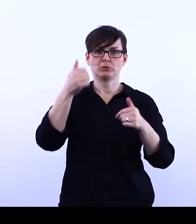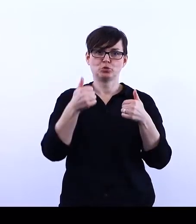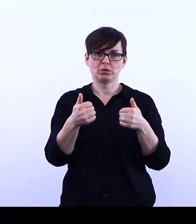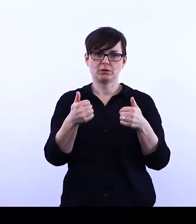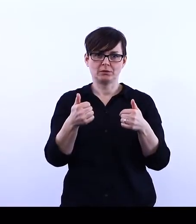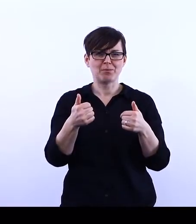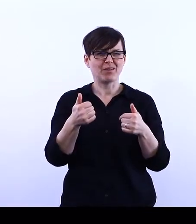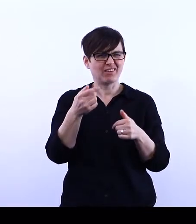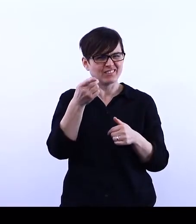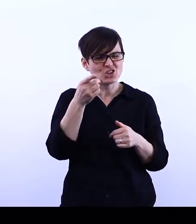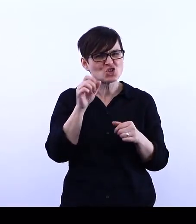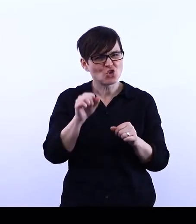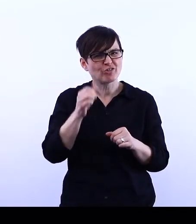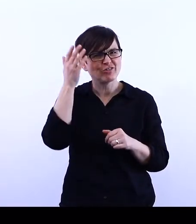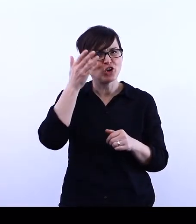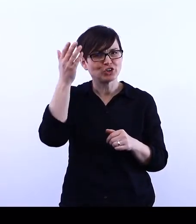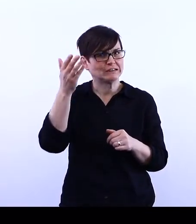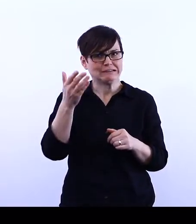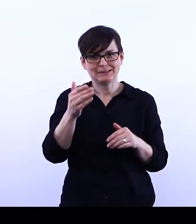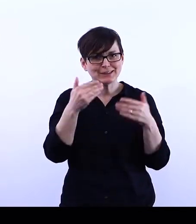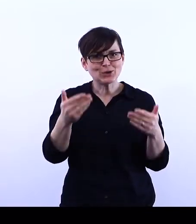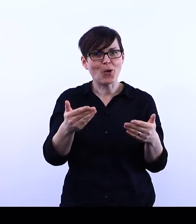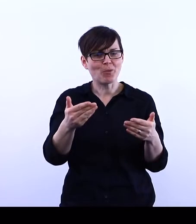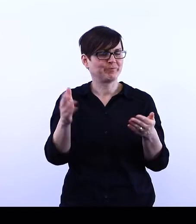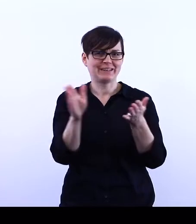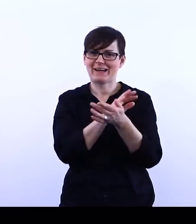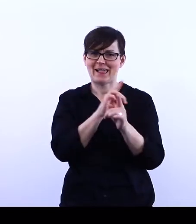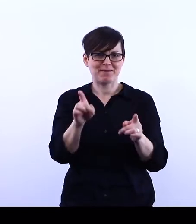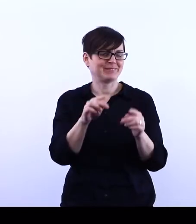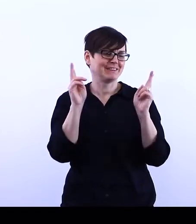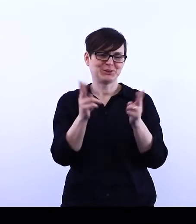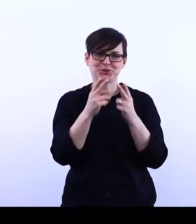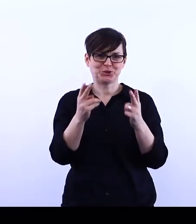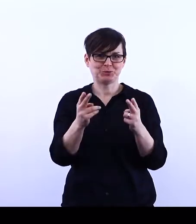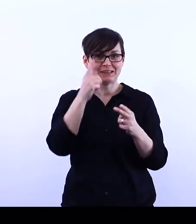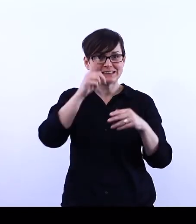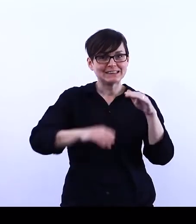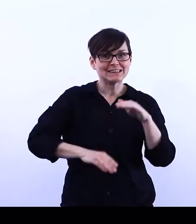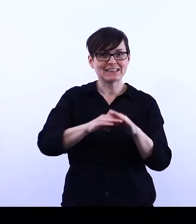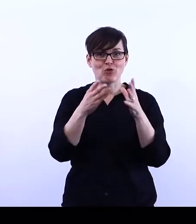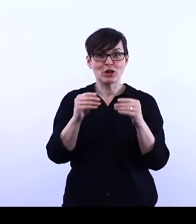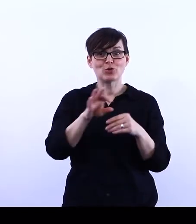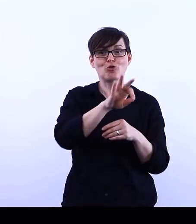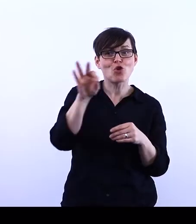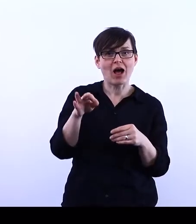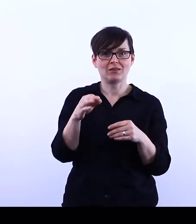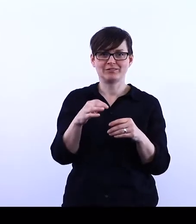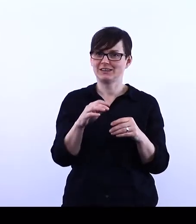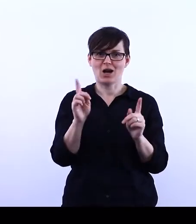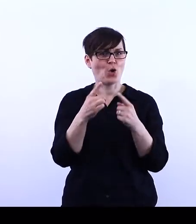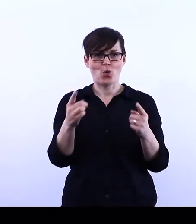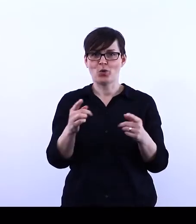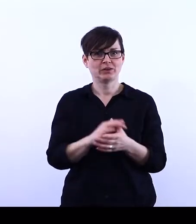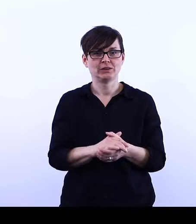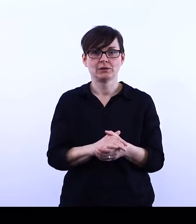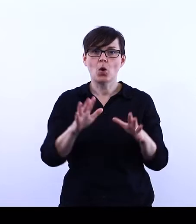denken, dass das nicht sozusagen die sinnvolle Lösung für alle Probleme war, sondern erstmal auch eine